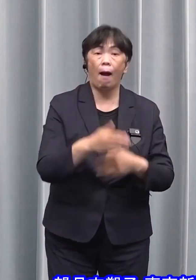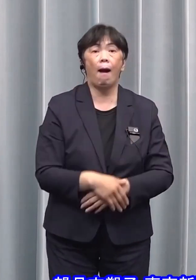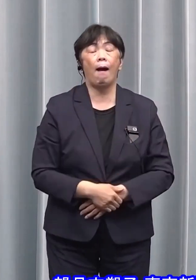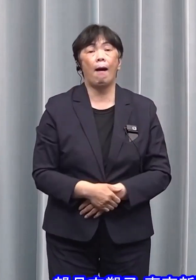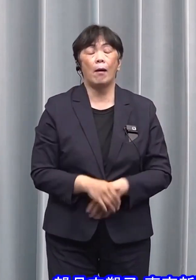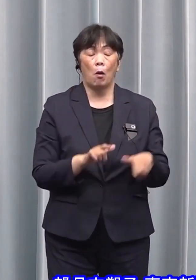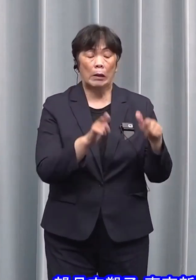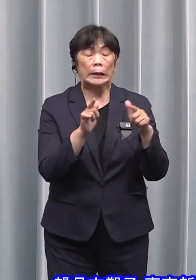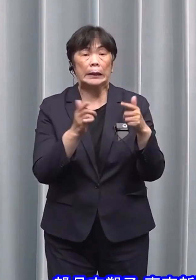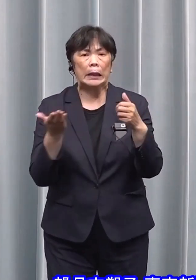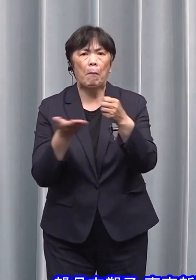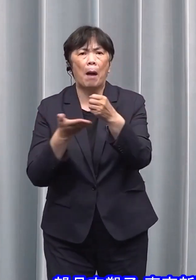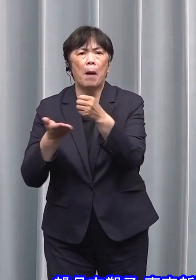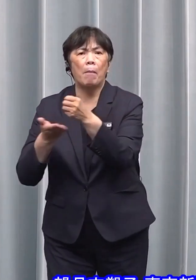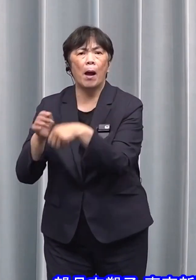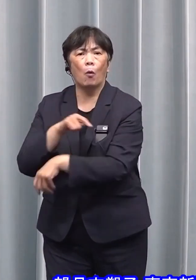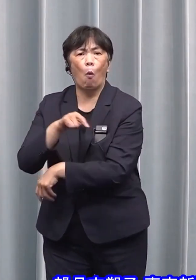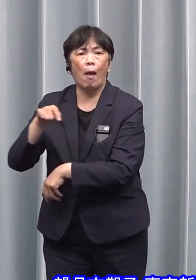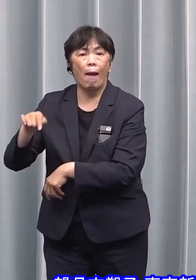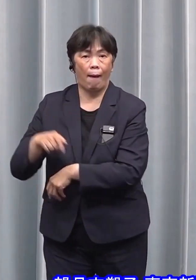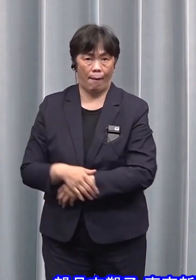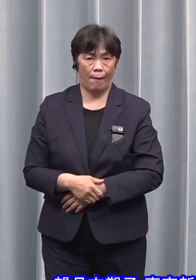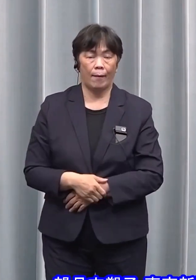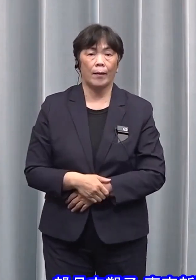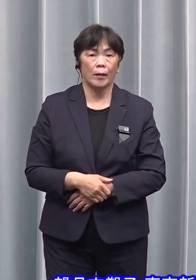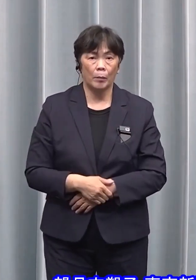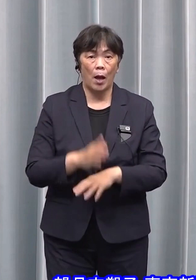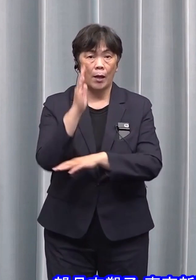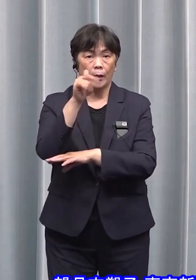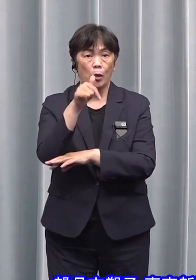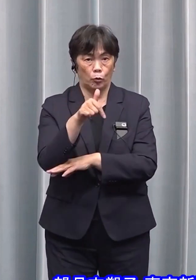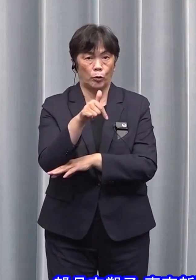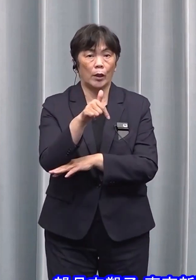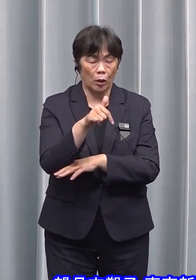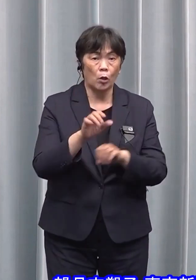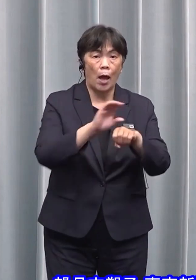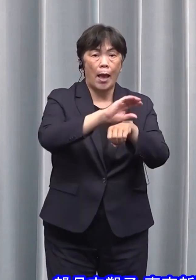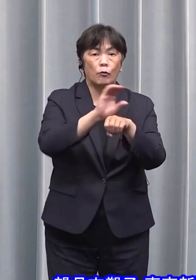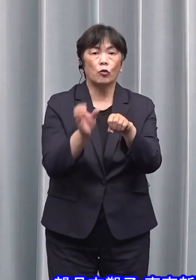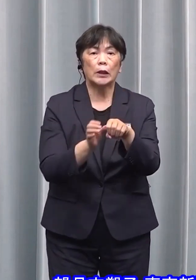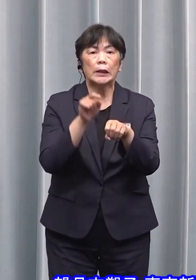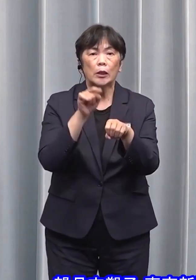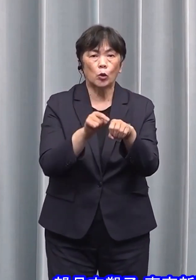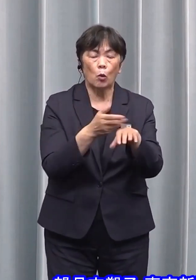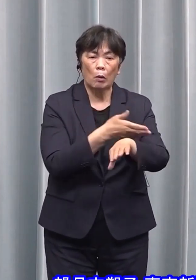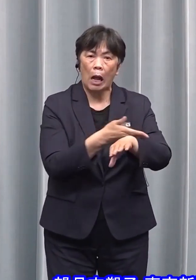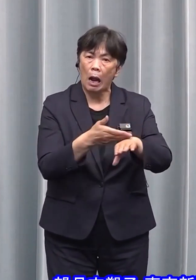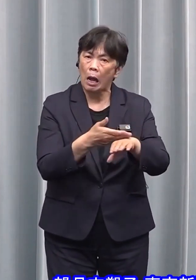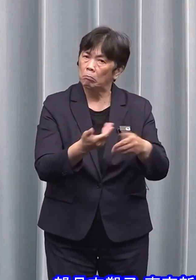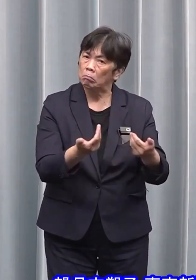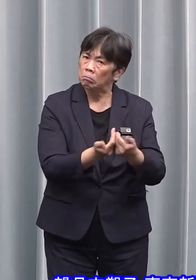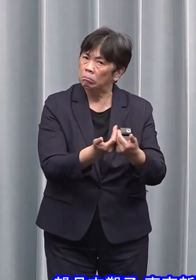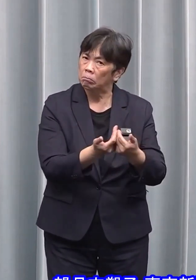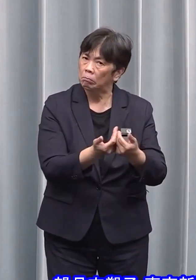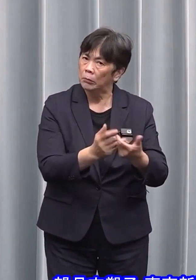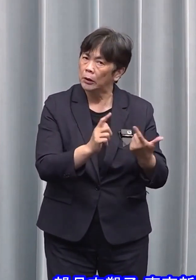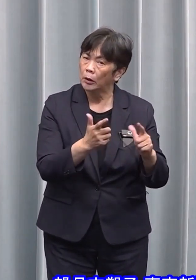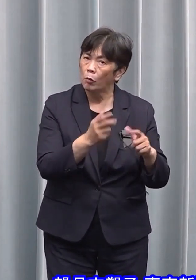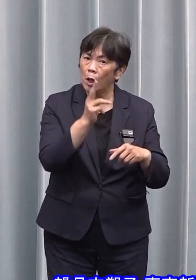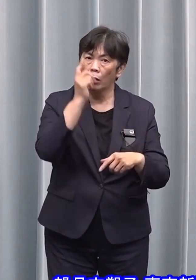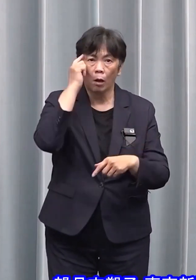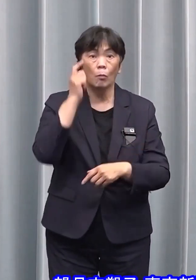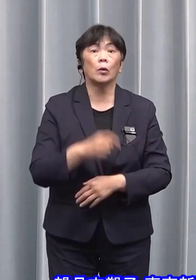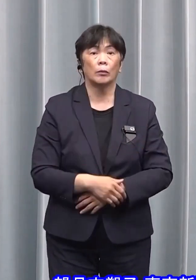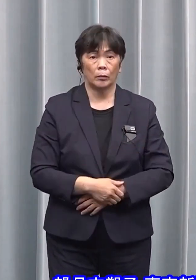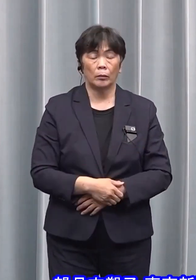企業をですね伐採することこそ、まあ、今政府も取り組んでいる SDGs の流れ等々にも反しているのではないかと指摘されています。まあ、長